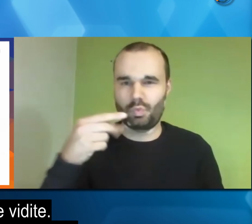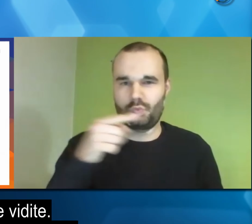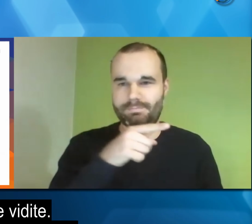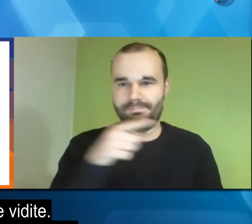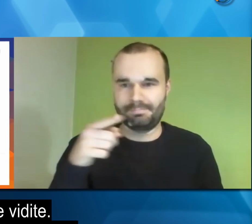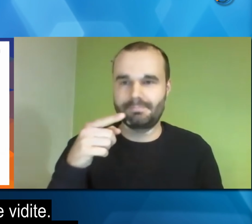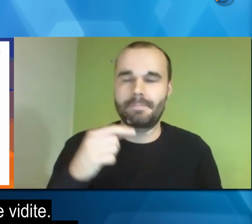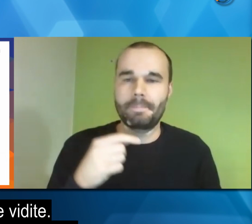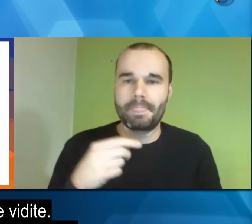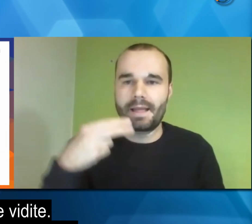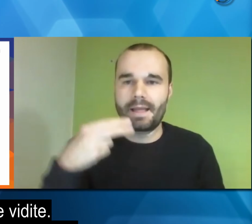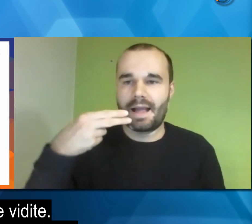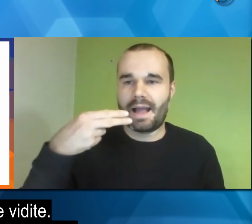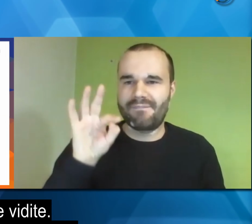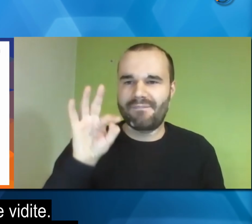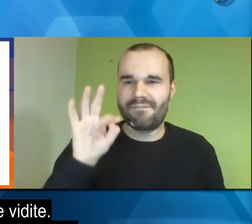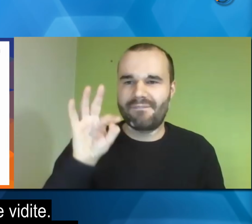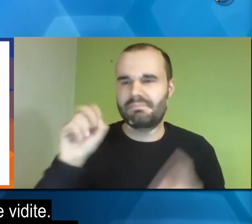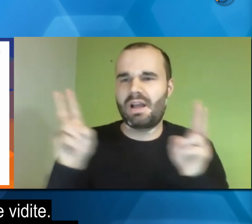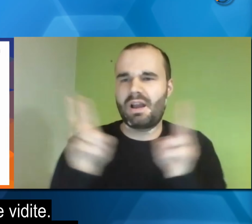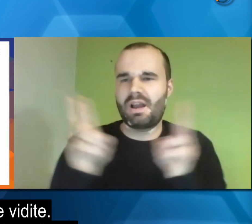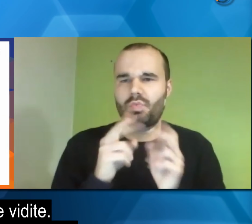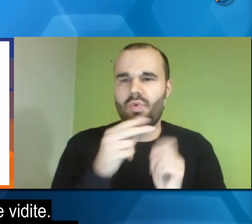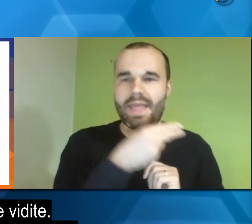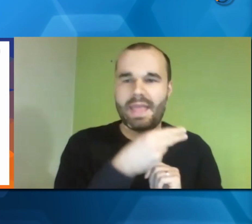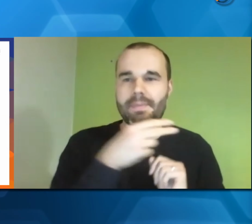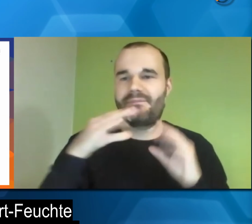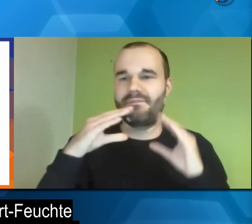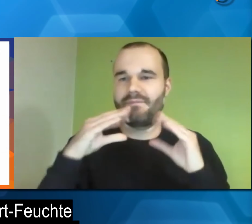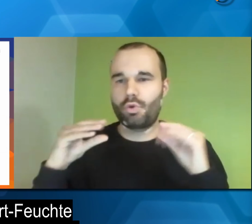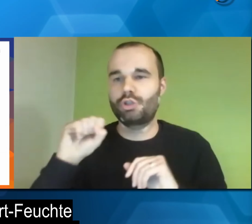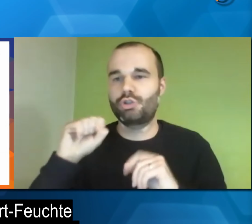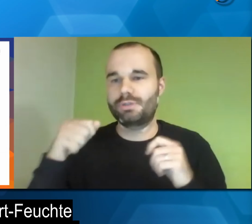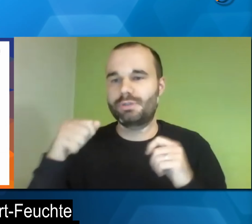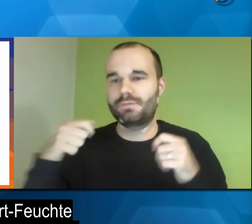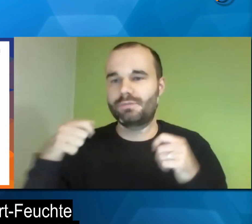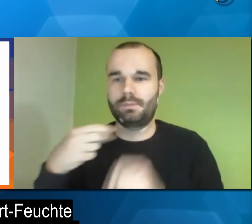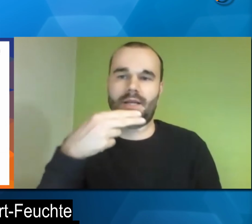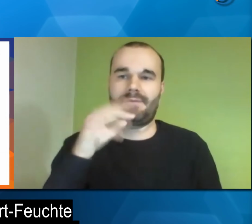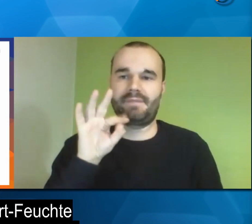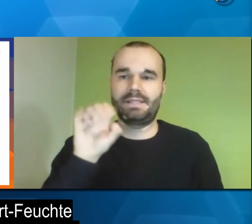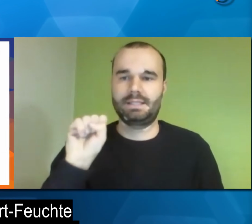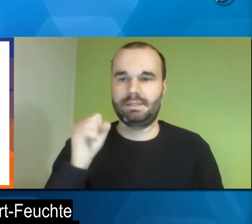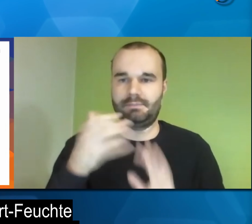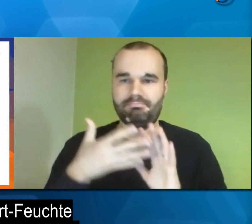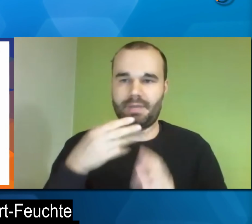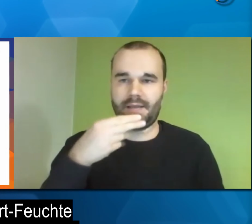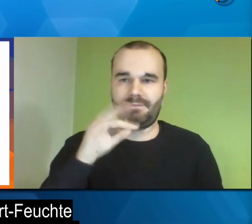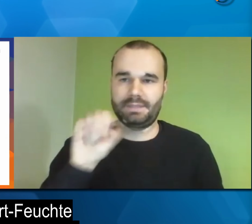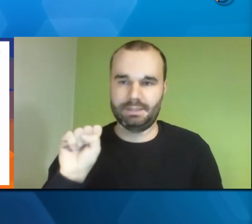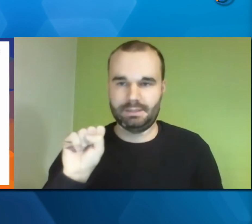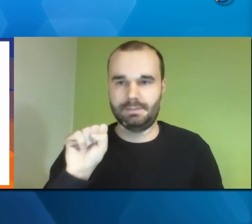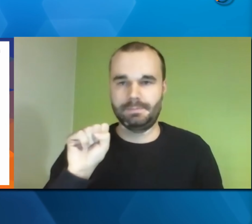Torej, naslov že vidite. Na kratko lahko rečemo HFS, se pravi Herbert Feuchte